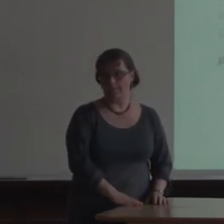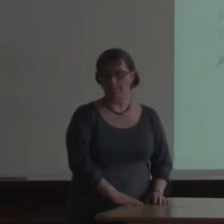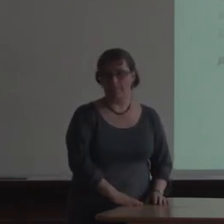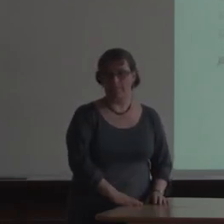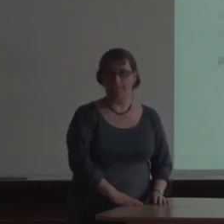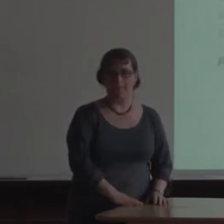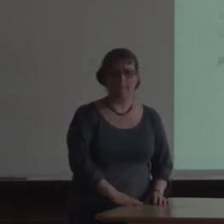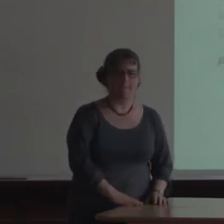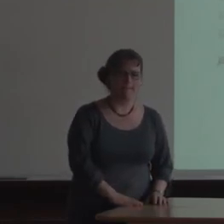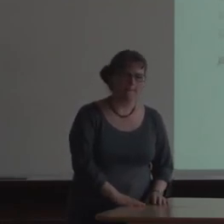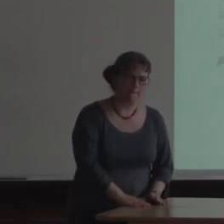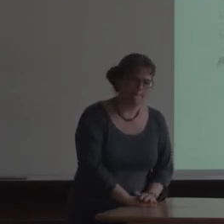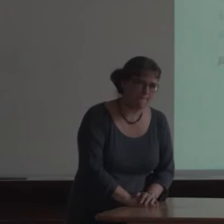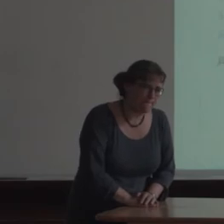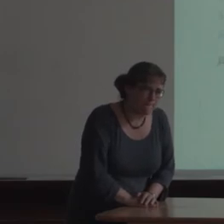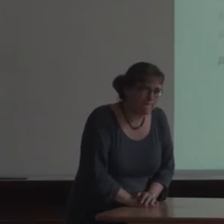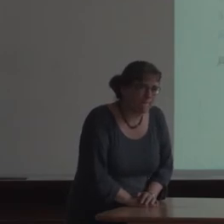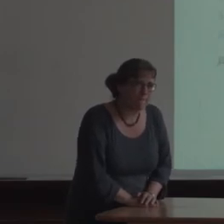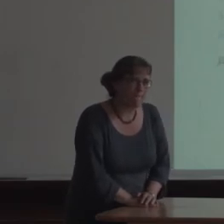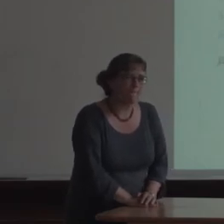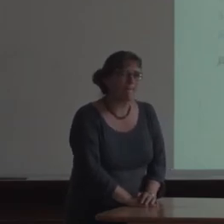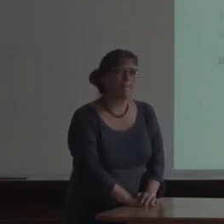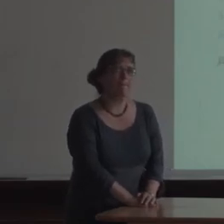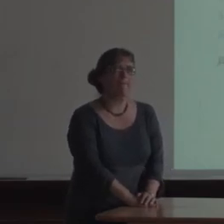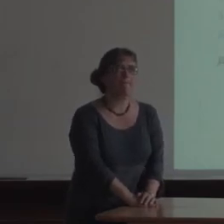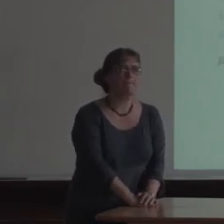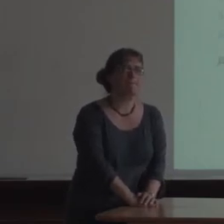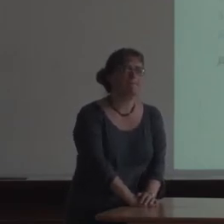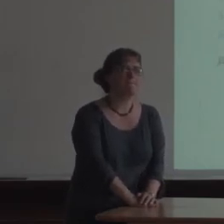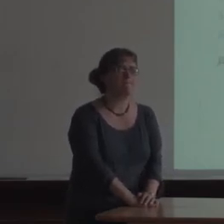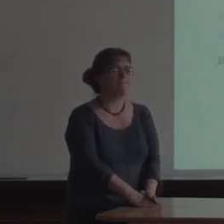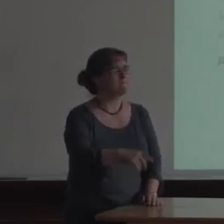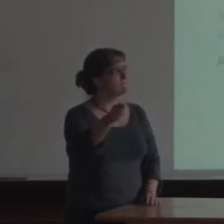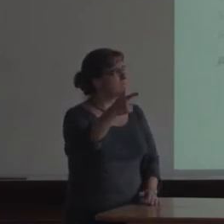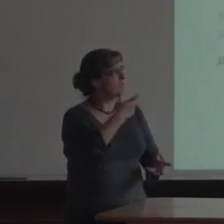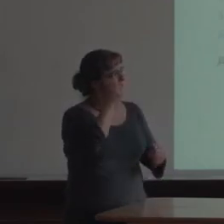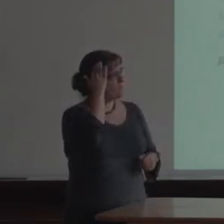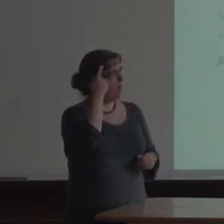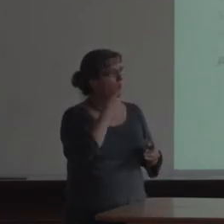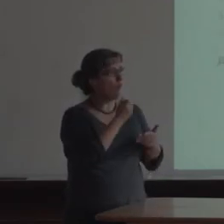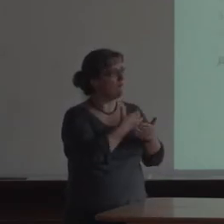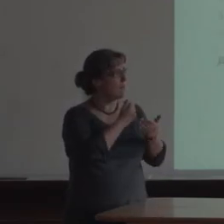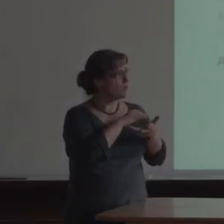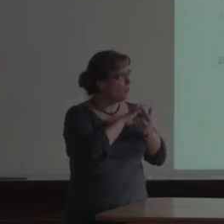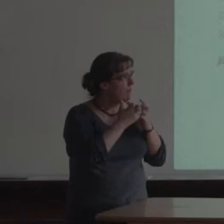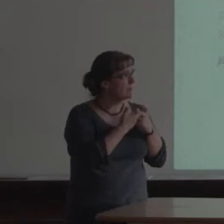Hop, au fond. Est-ce que tu as utilisé la hypothèse sur des données plus complexes comme des images, des